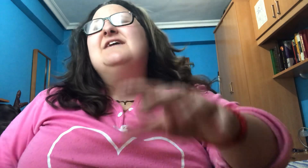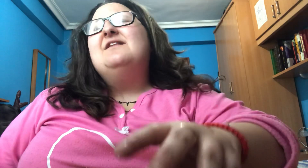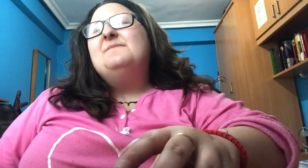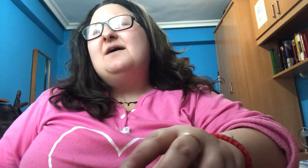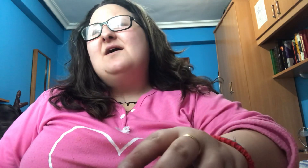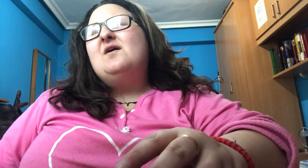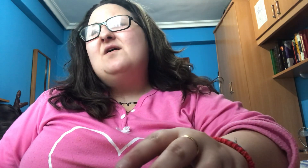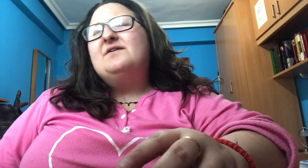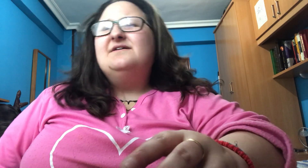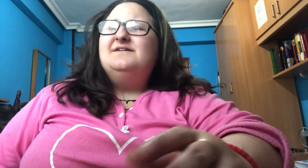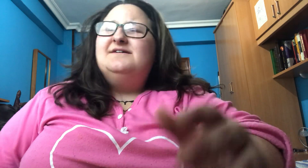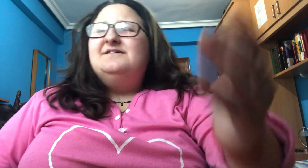lo mejor.